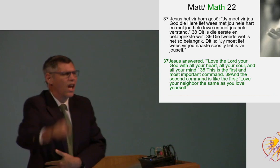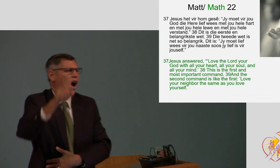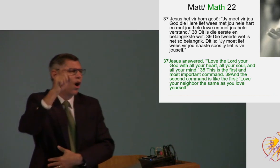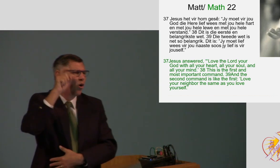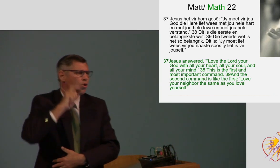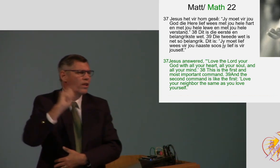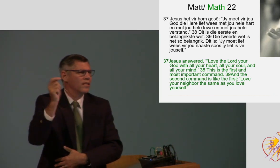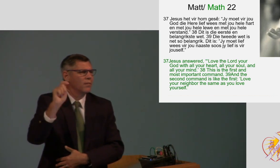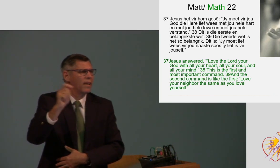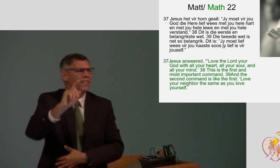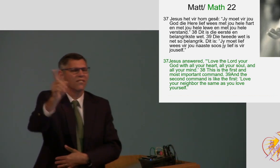Ou Testament is wat?